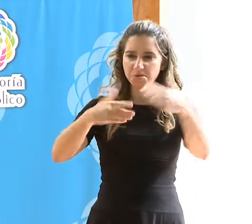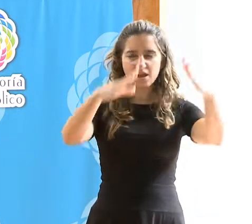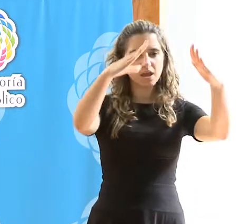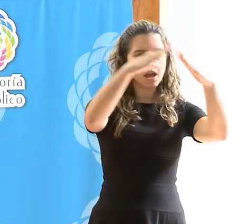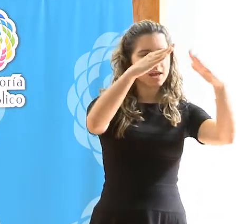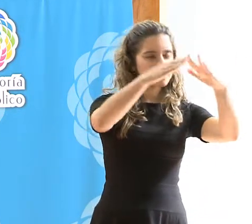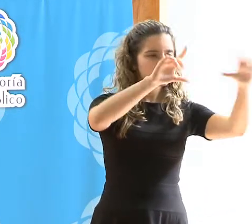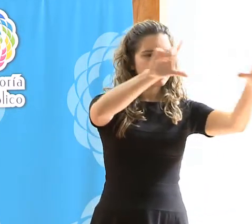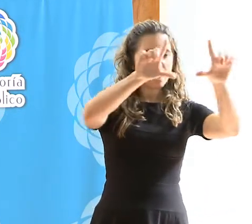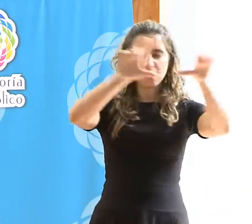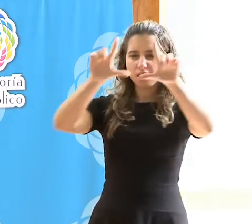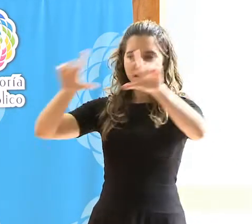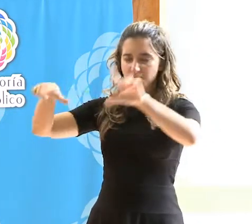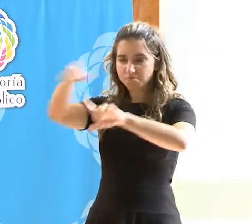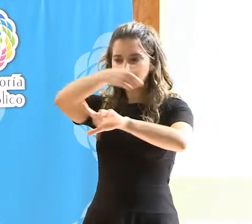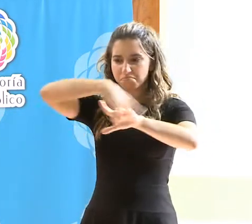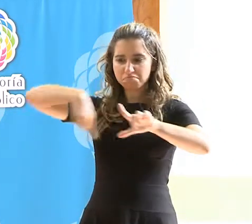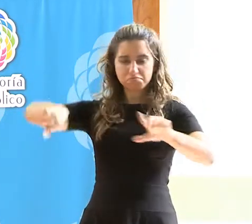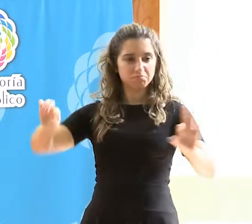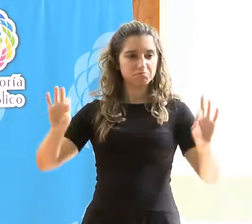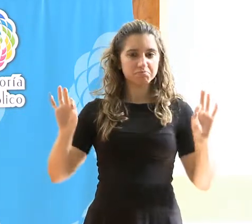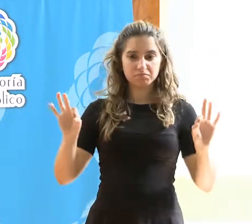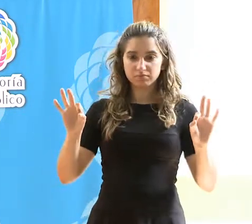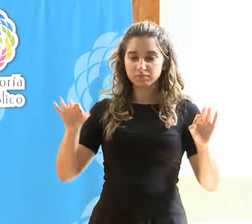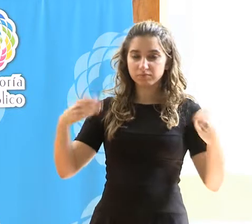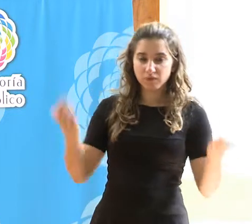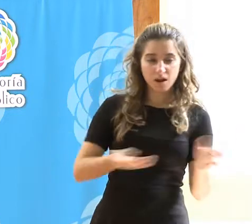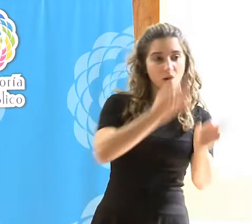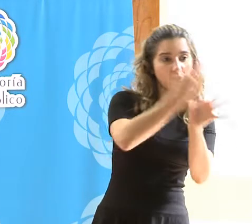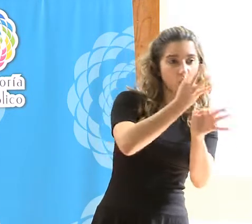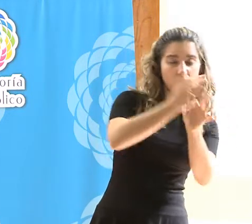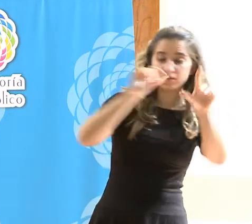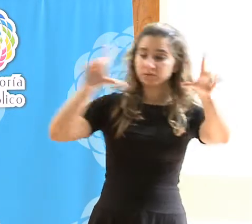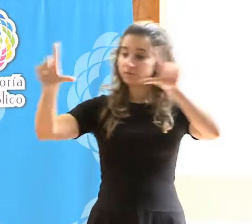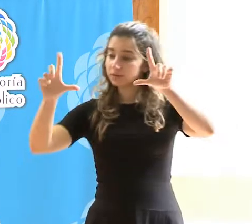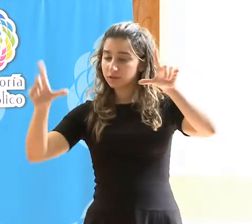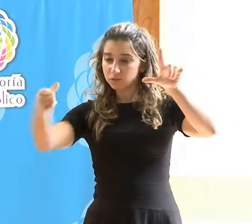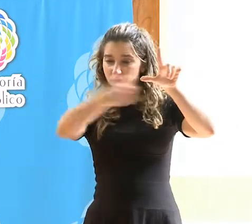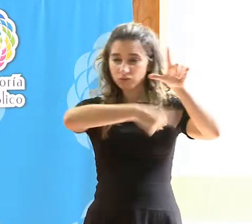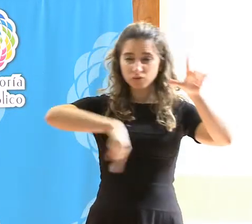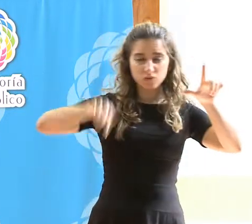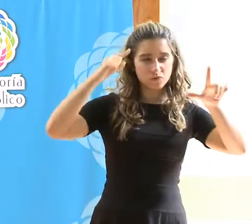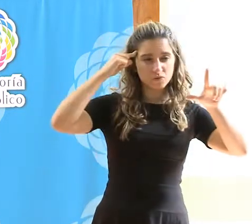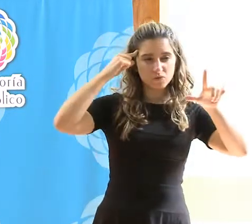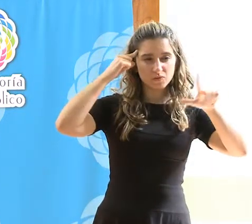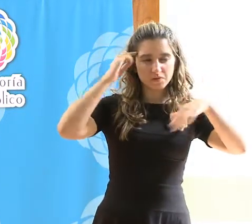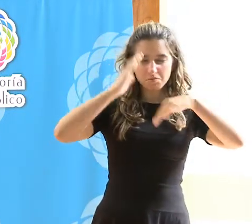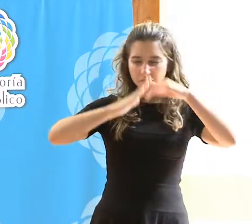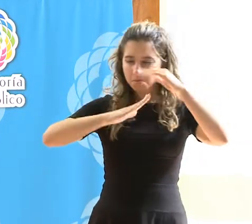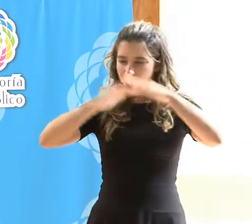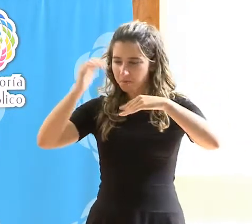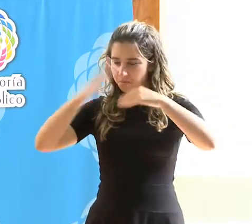casi completado el mapa de medios, quienes, como la escuela, colaboraron en la construcción de una imagen de un